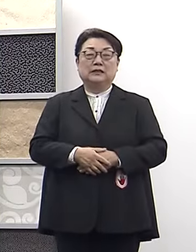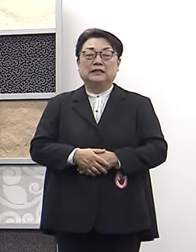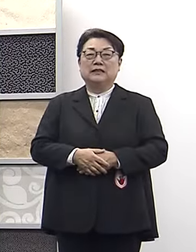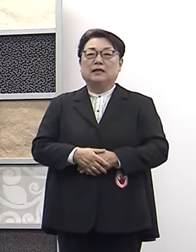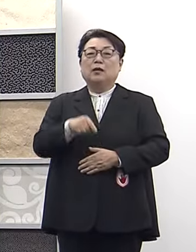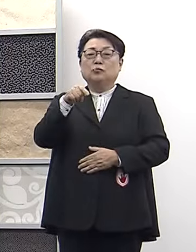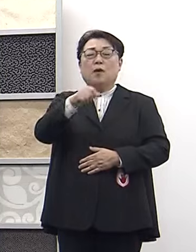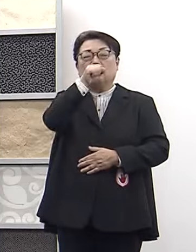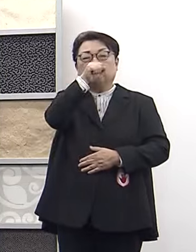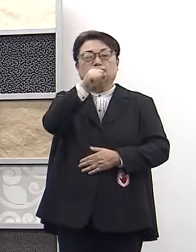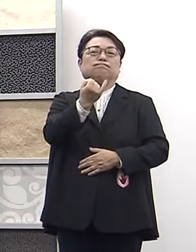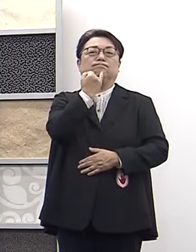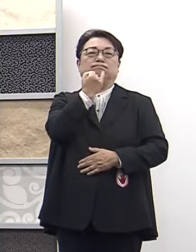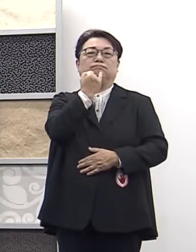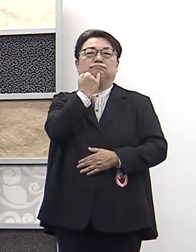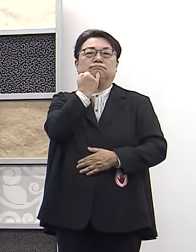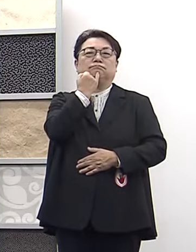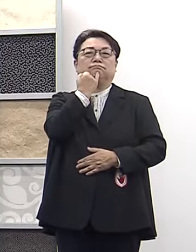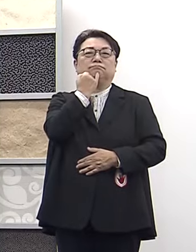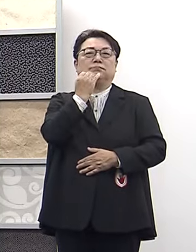それ自体は素晴らしい話なんですけれども、